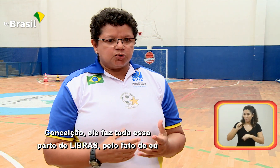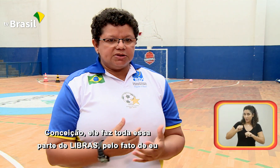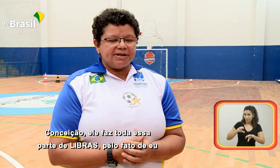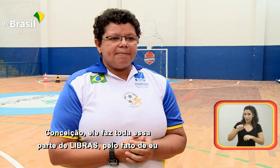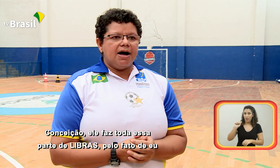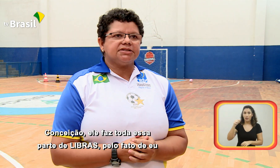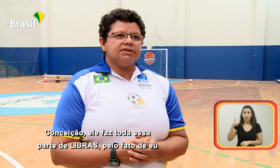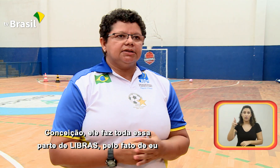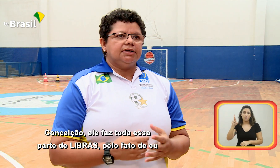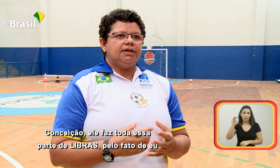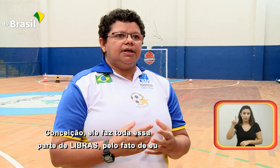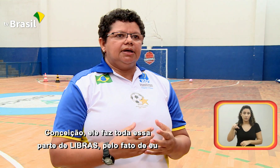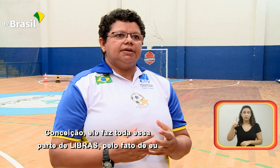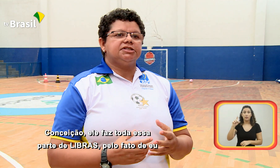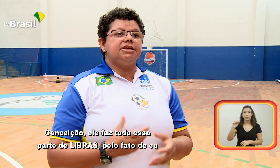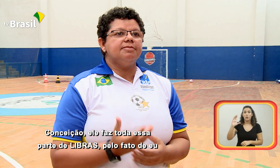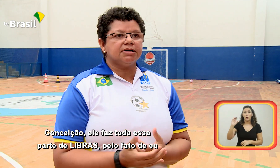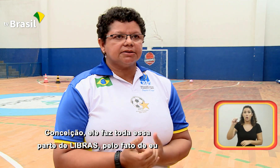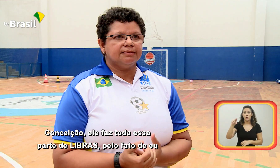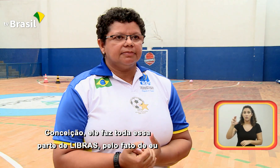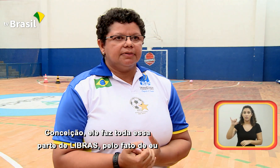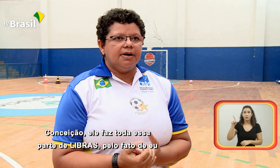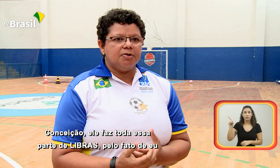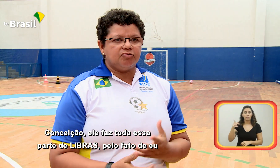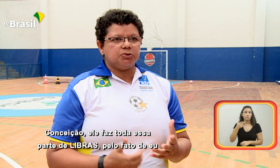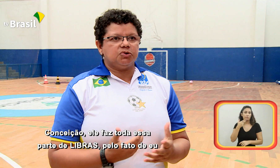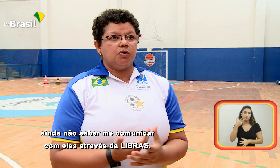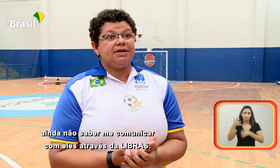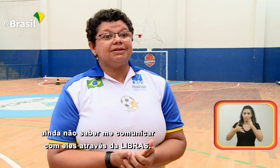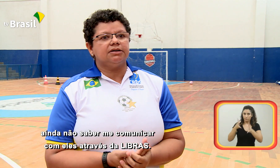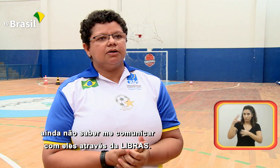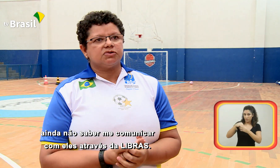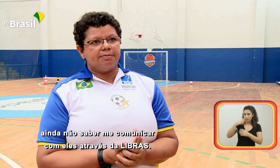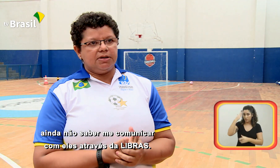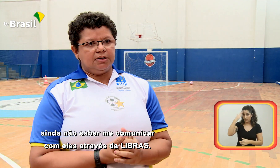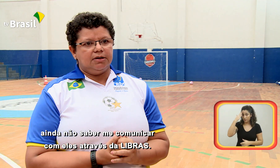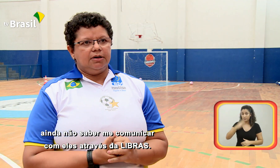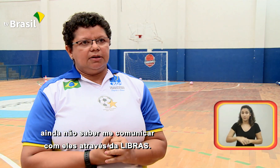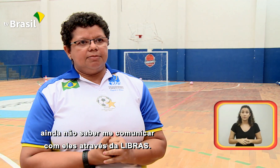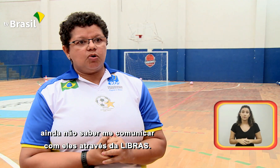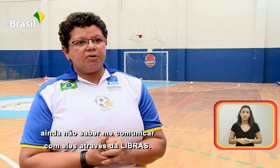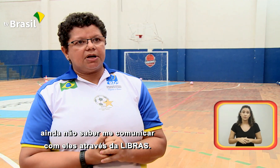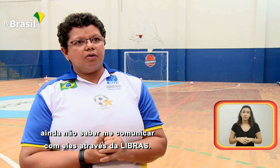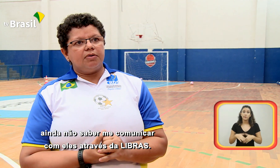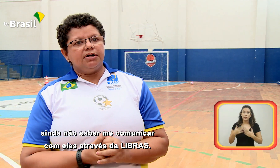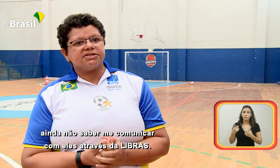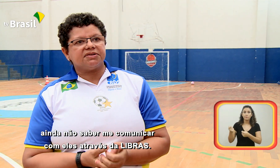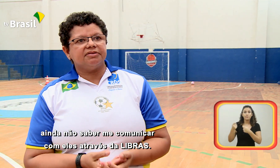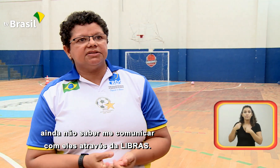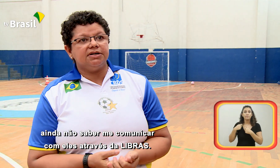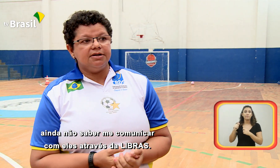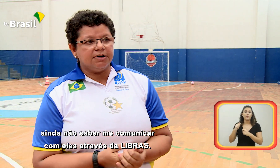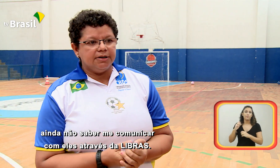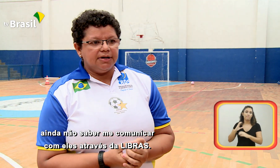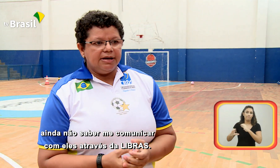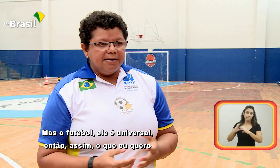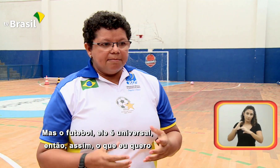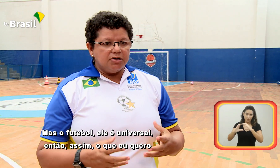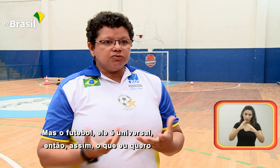essa parte de Libras, pelo fato de eu ainda não saber me comunicar com eles através da Libra, mas o